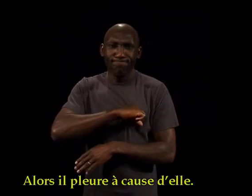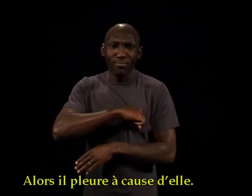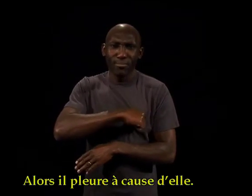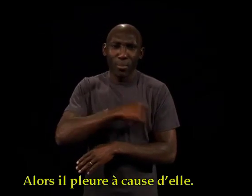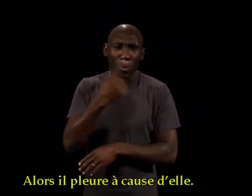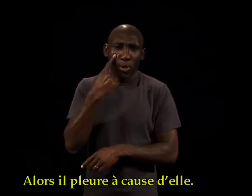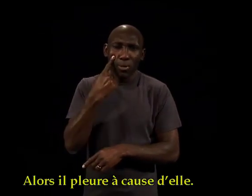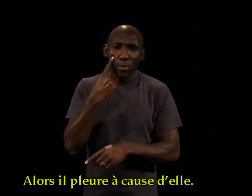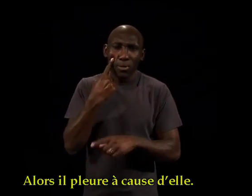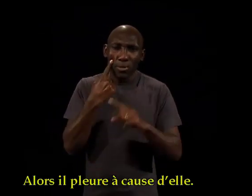Alors il pleure à cause d'elle.